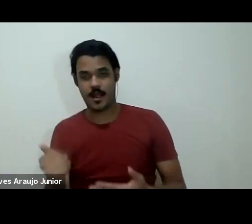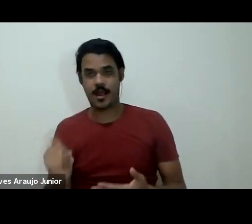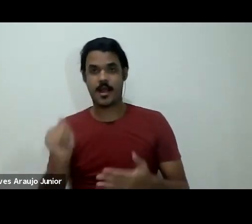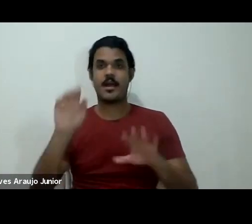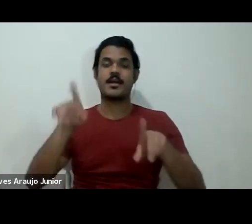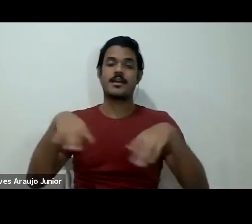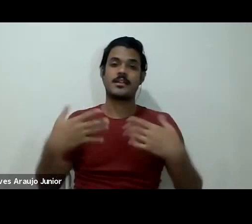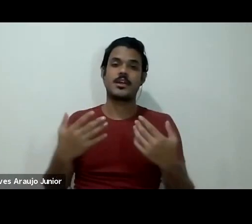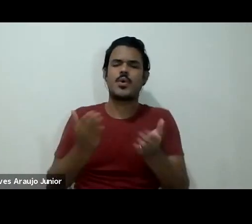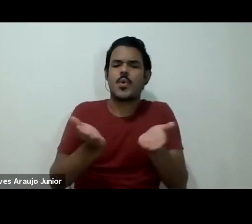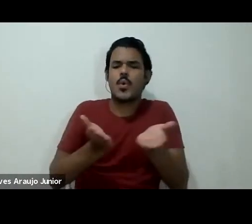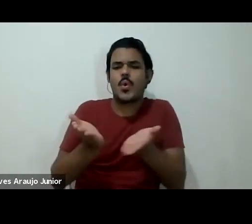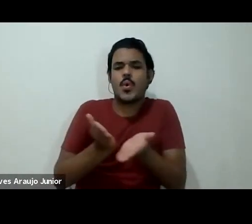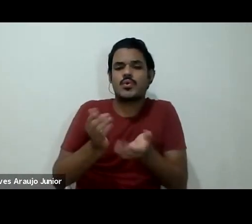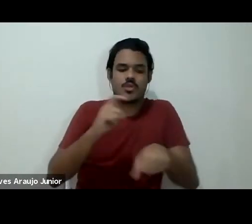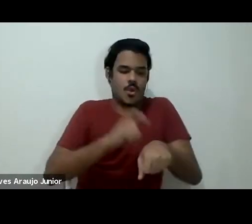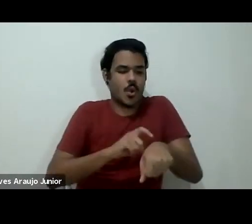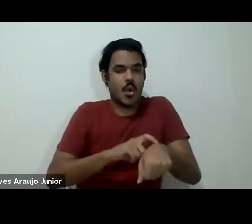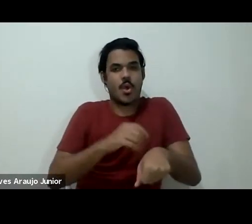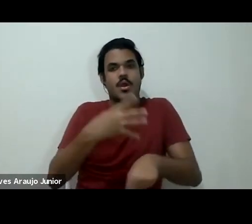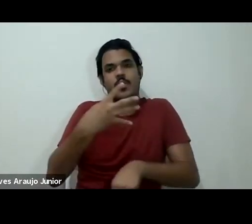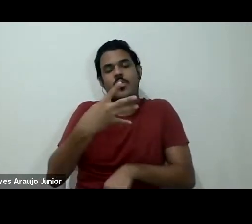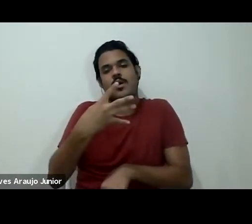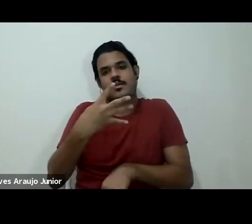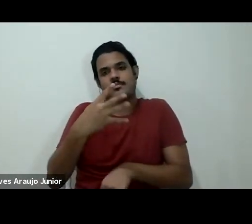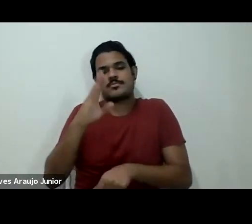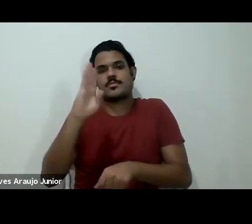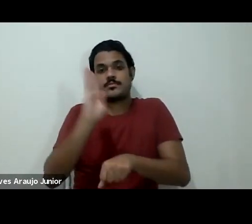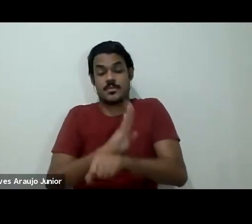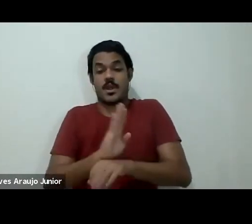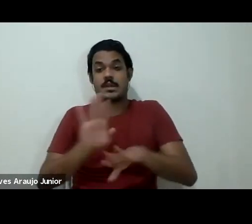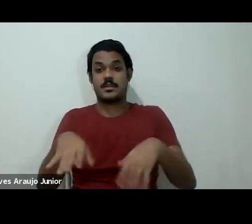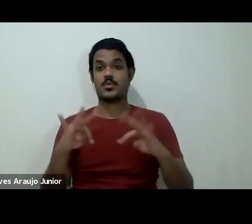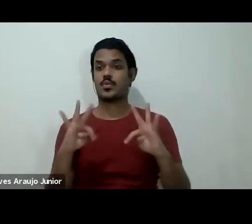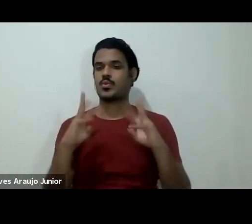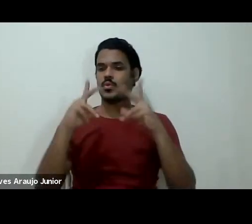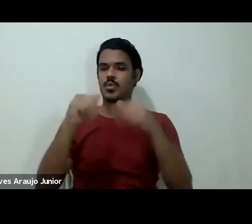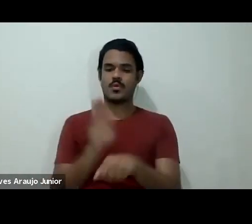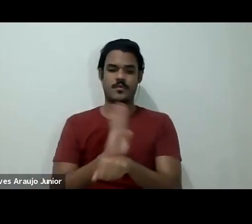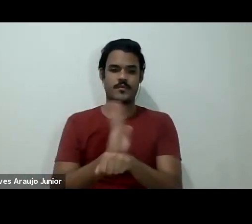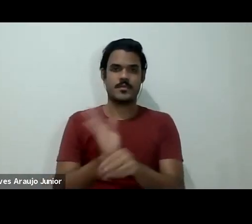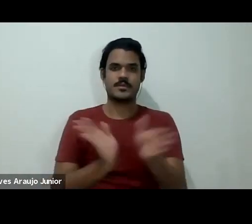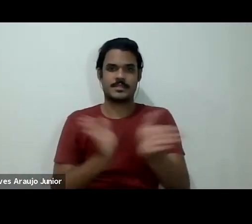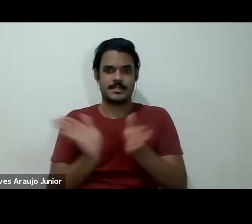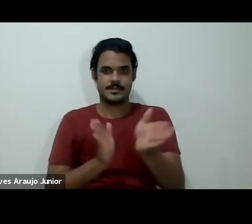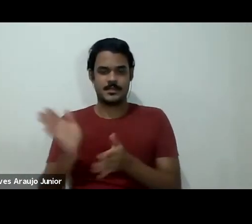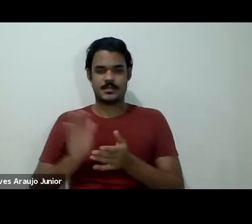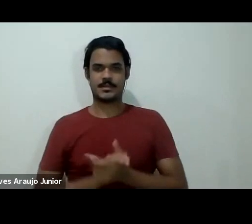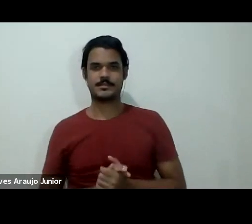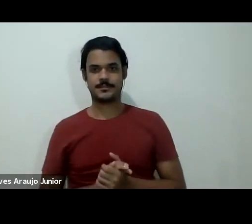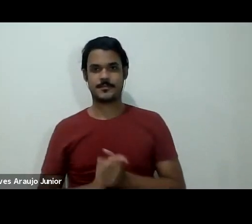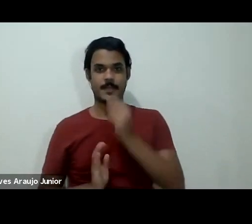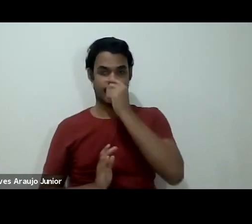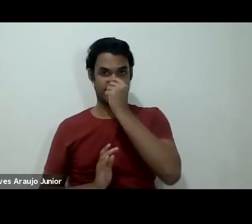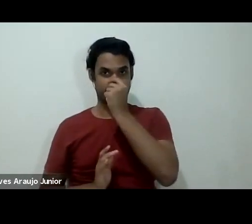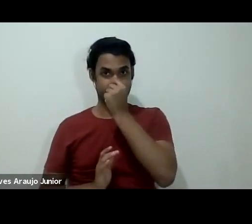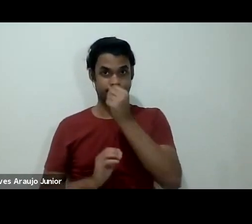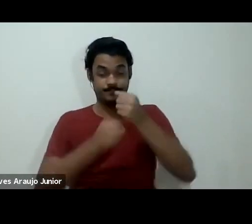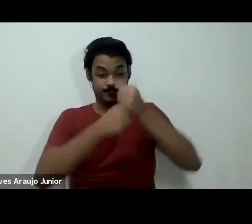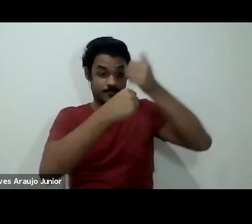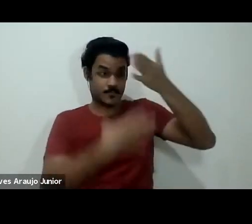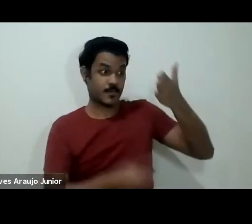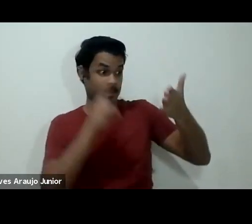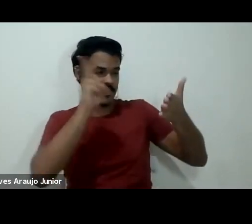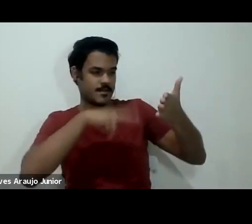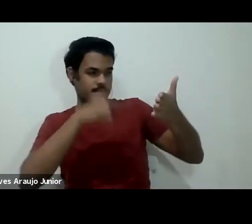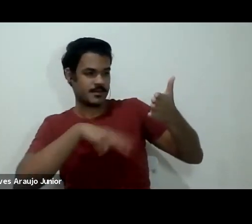desde hoje às 16 horas, o filme completo com acessibilidade. Eu gostaria de ler alguns comentários.